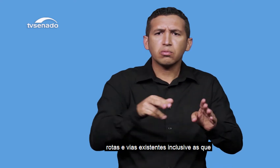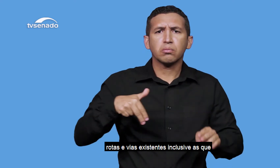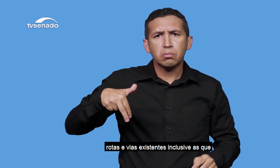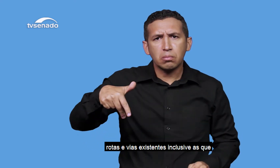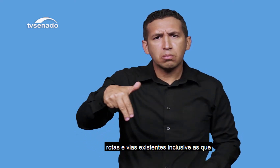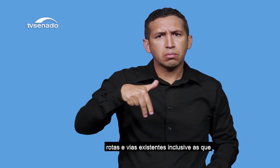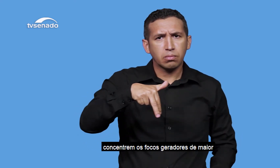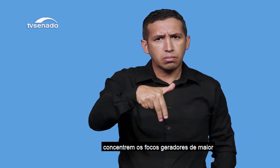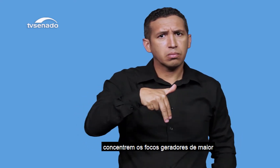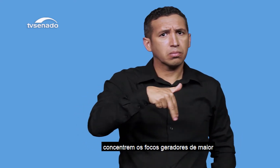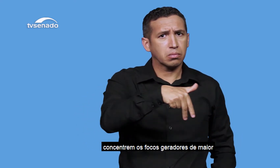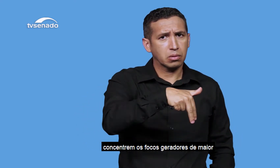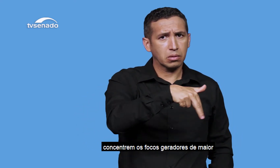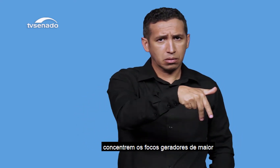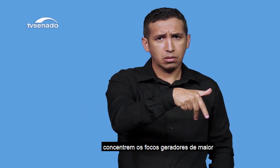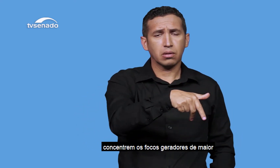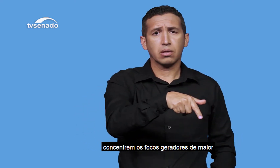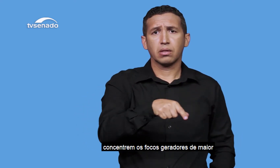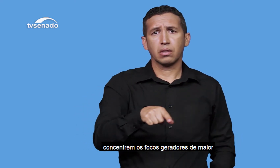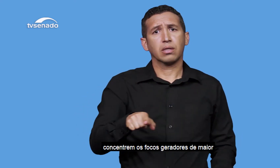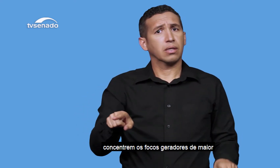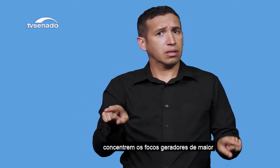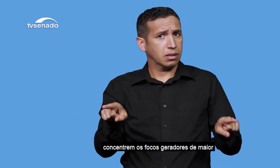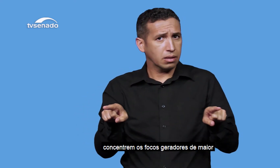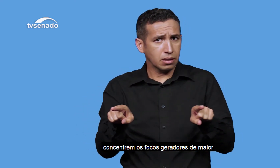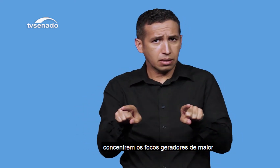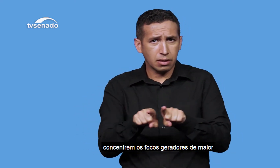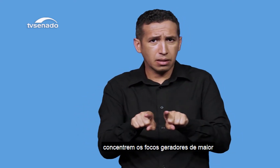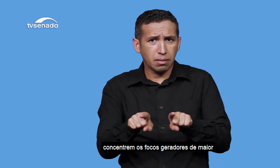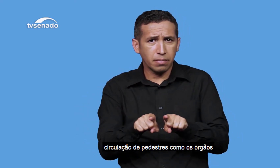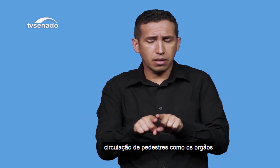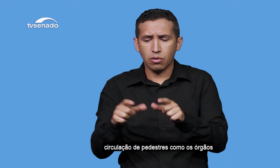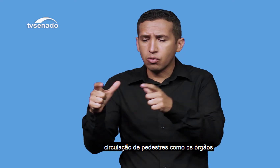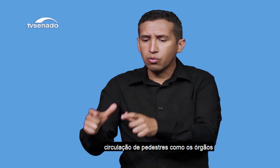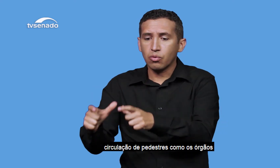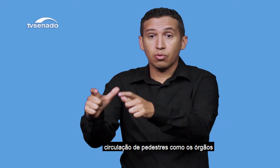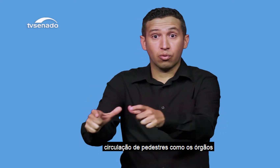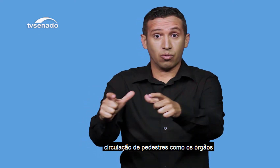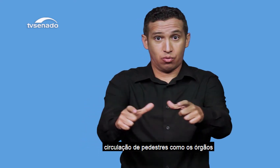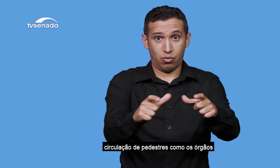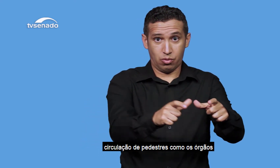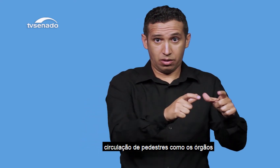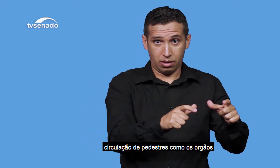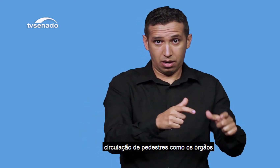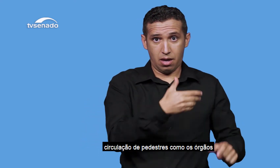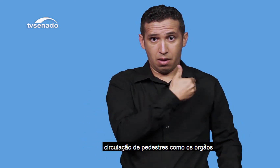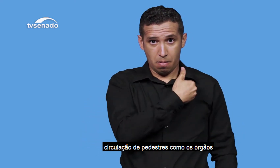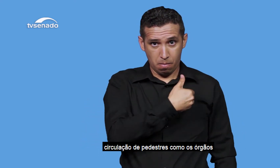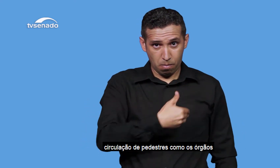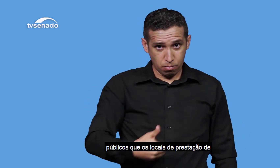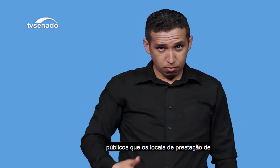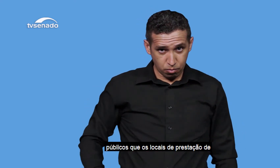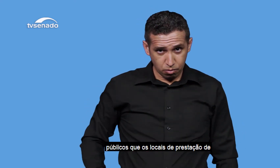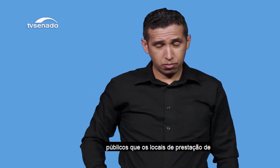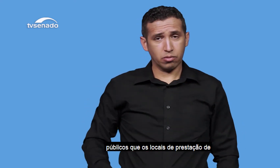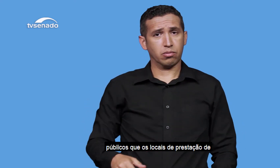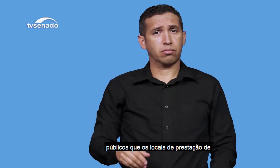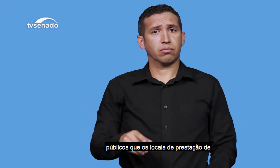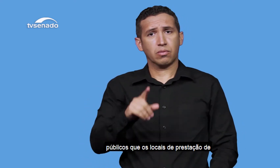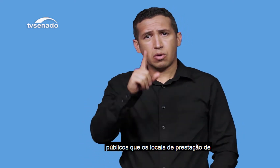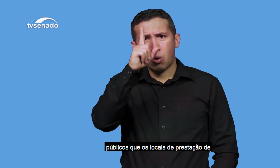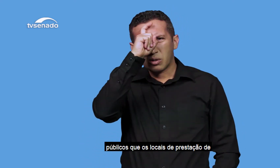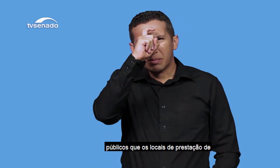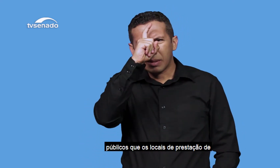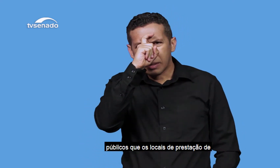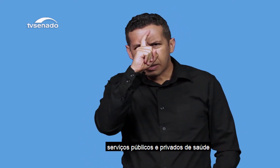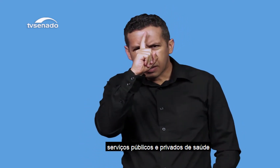inclusive as que consentem os focos geradores de maior circulação de pedestres como os órgãos públicos que os